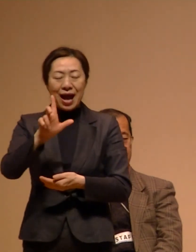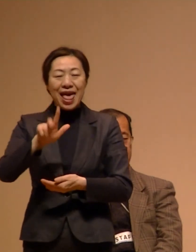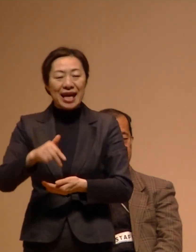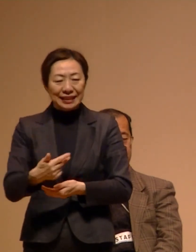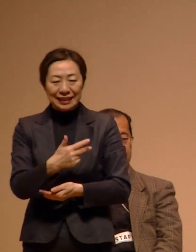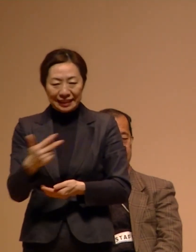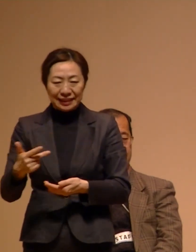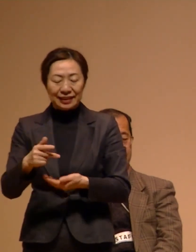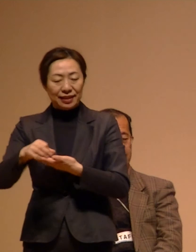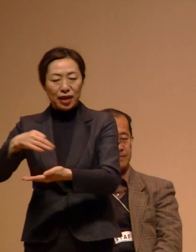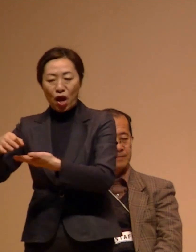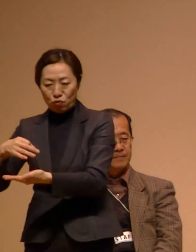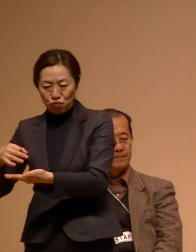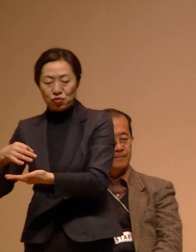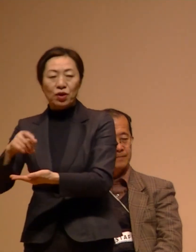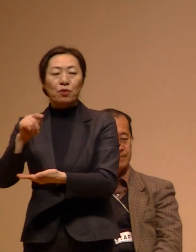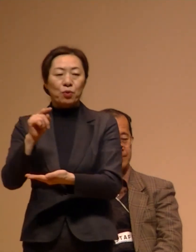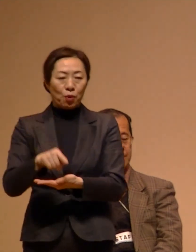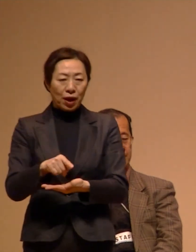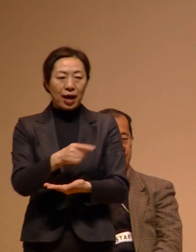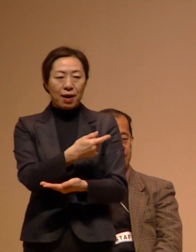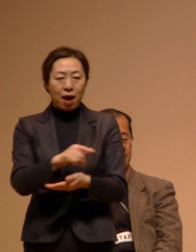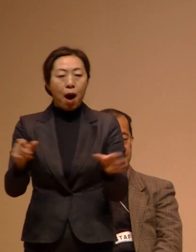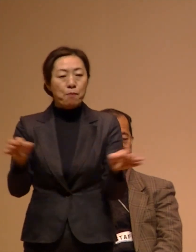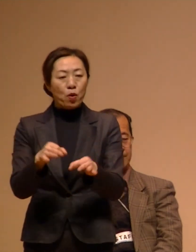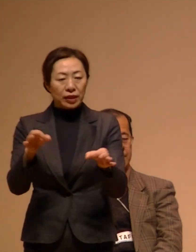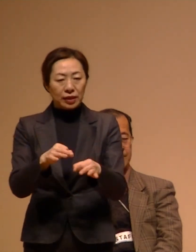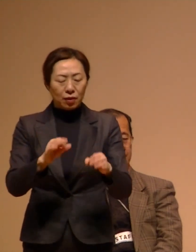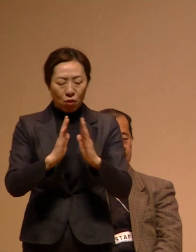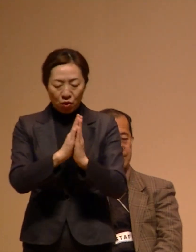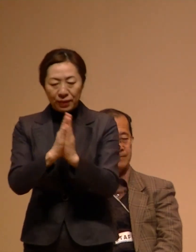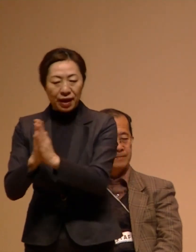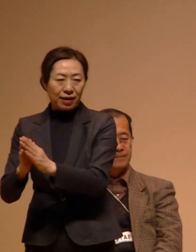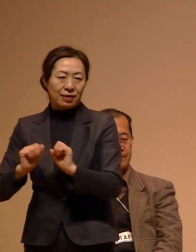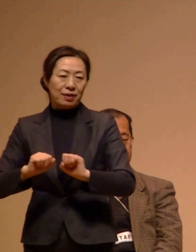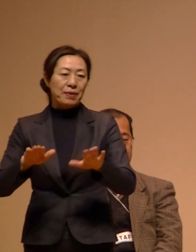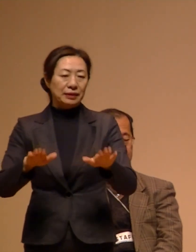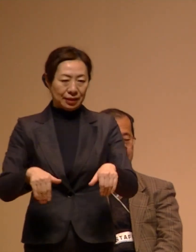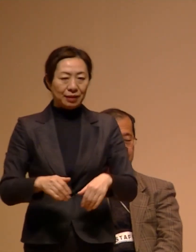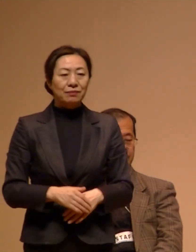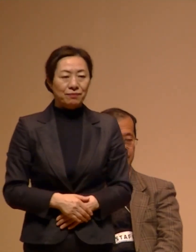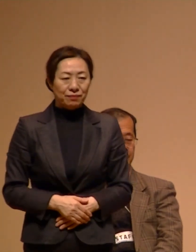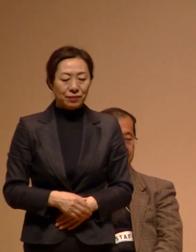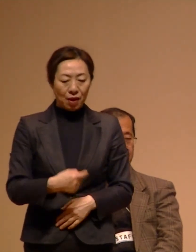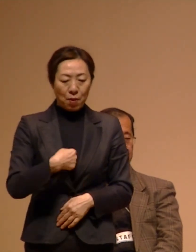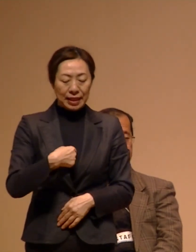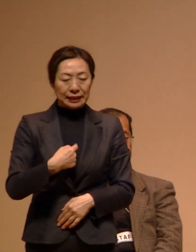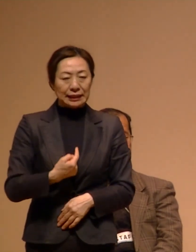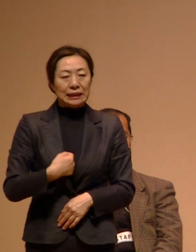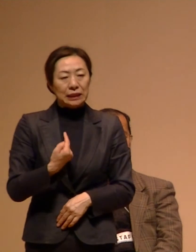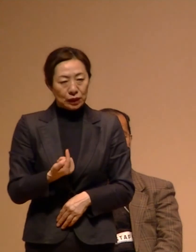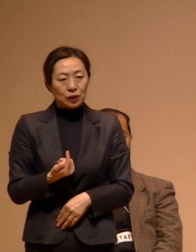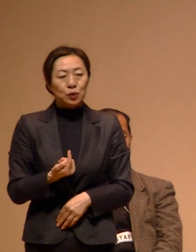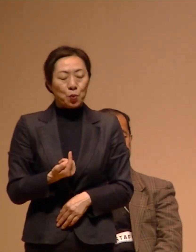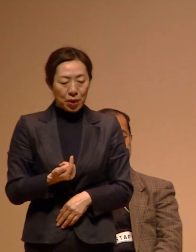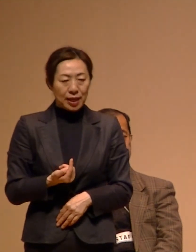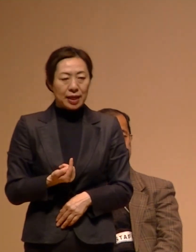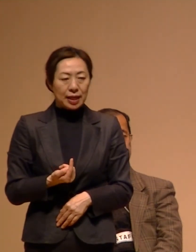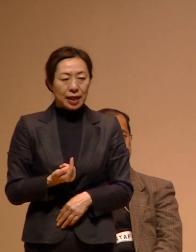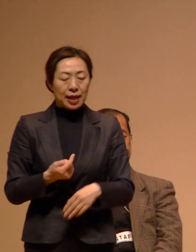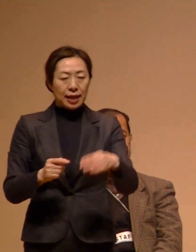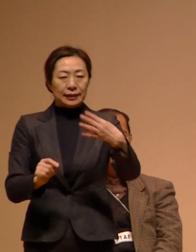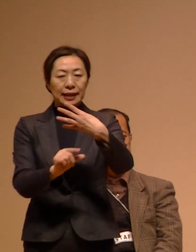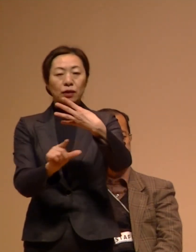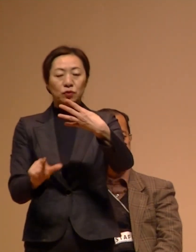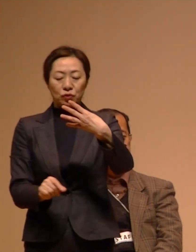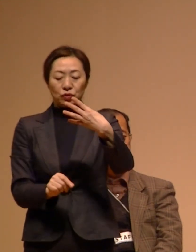りして、引き続き区としての取り組みがなされているところです。私自身は、4